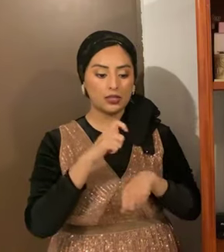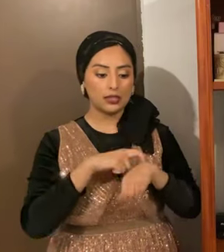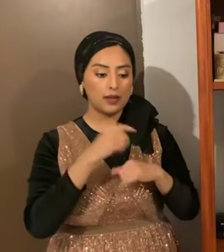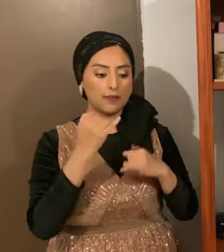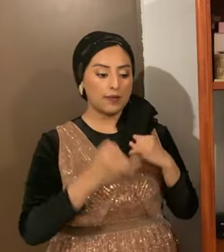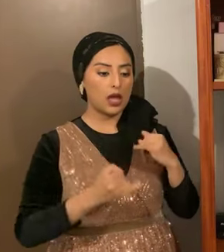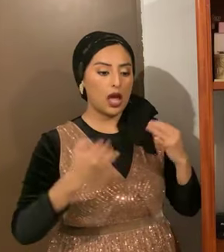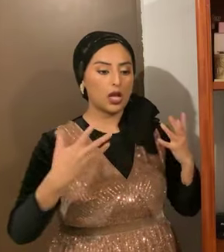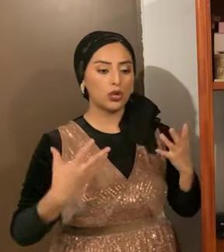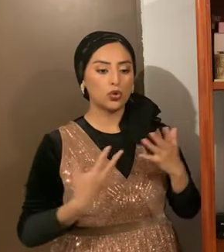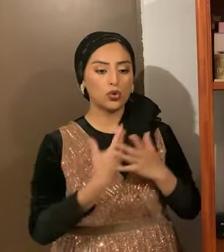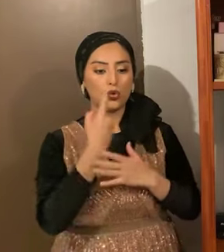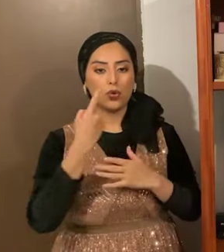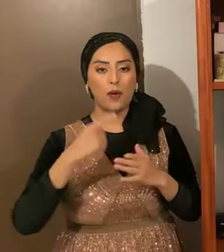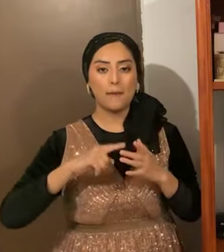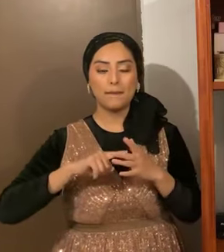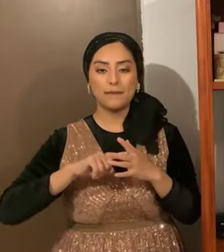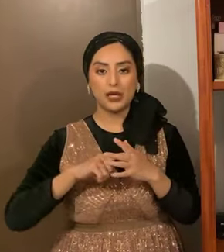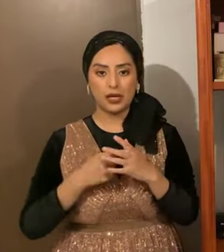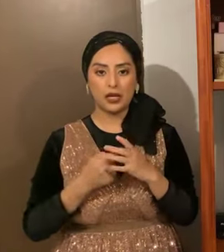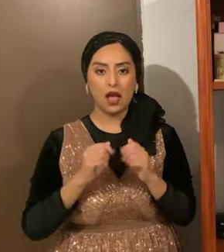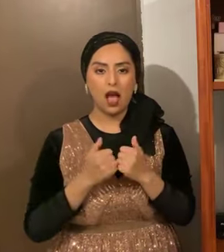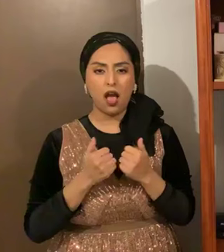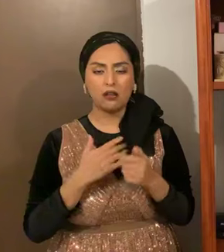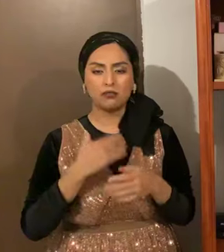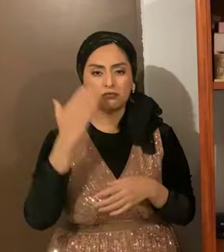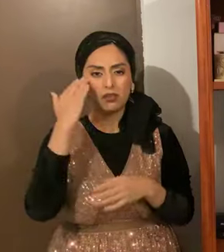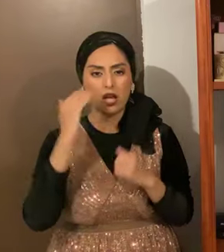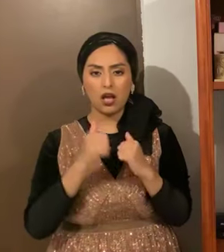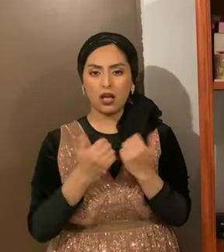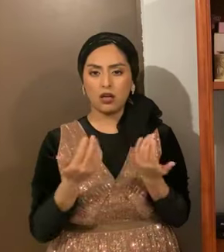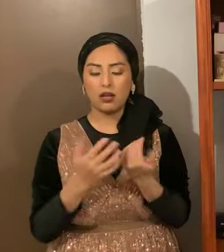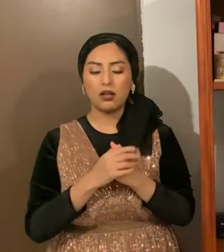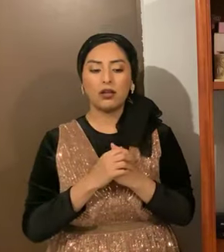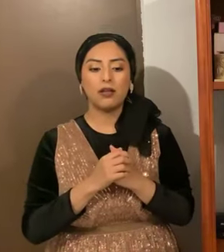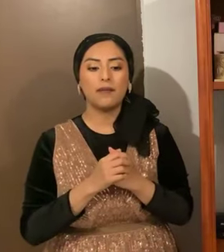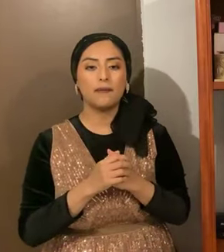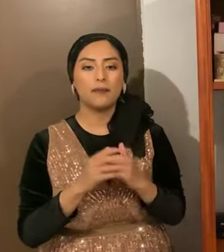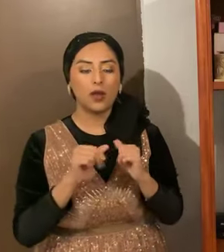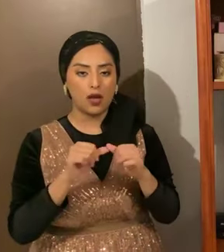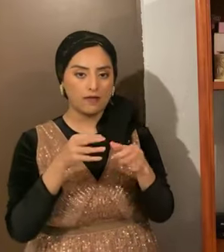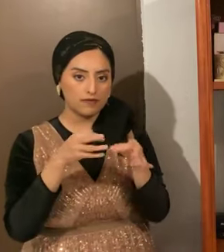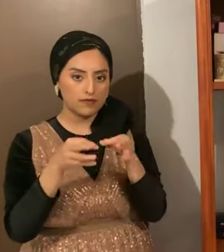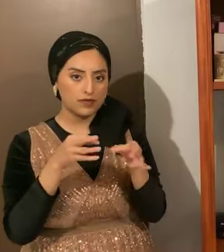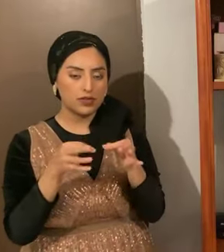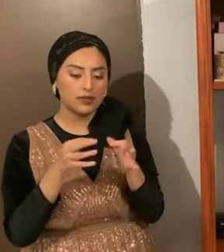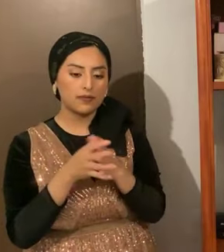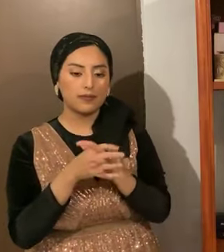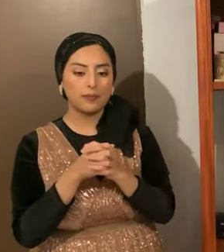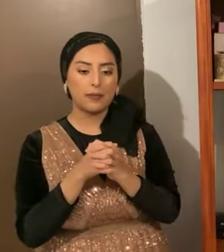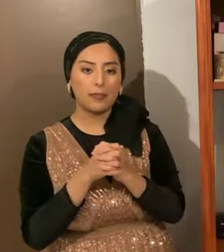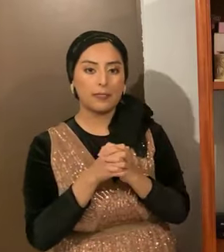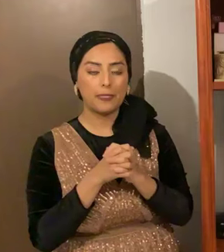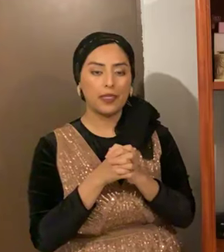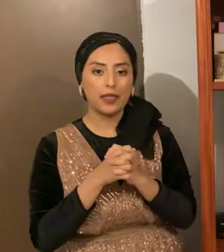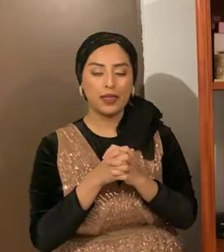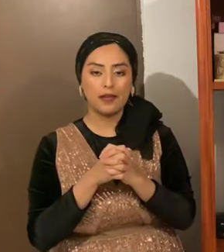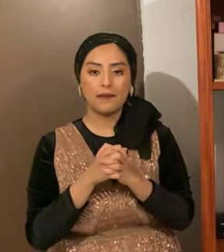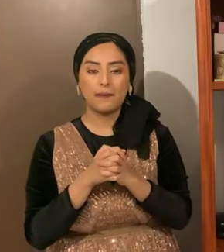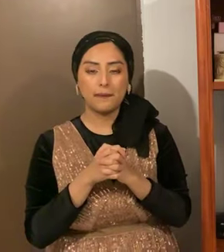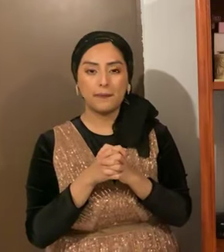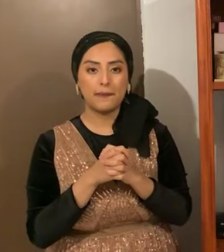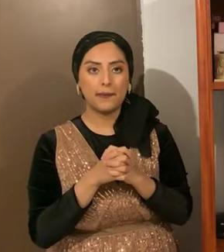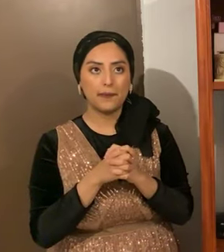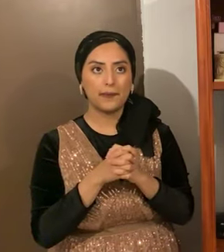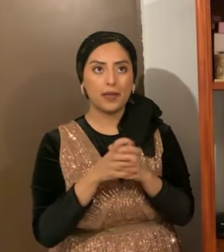e inicia otro. ¿Cómo lo sé? Porque les voy a seguir ministrando un poquito más si hubo alineación planetaria antes